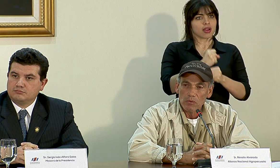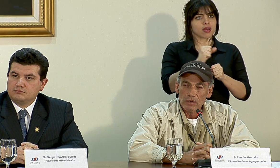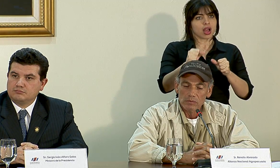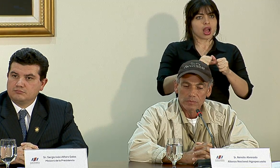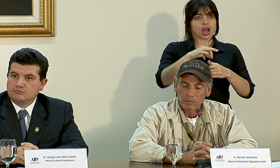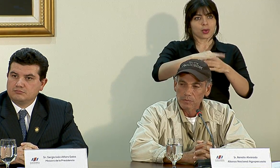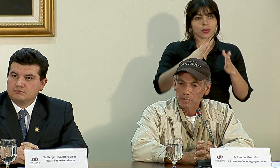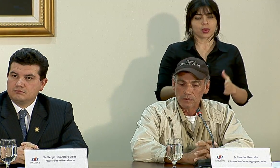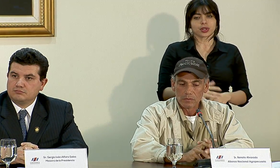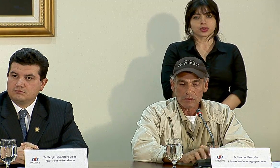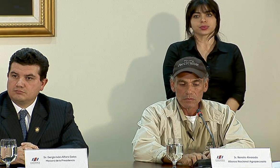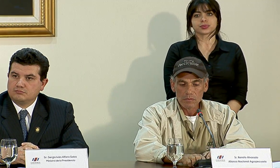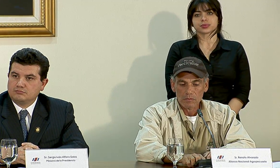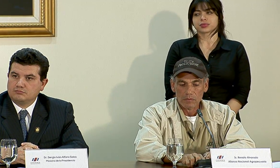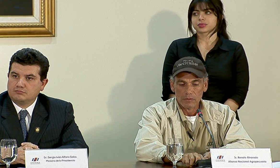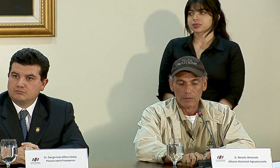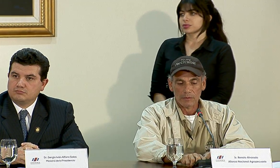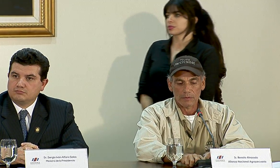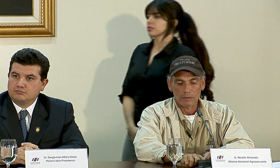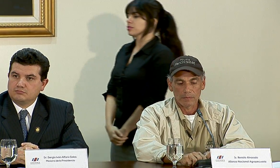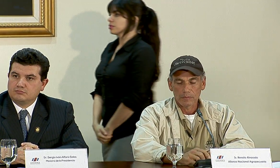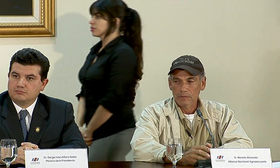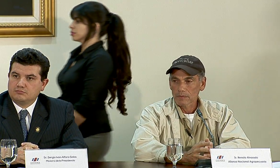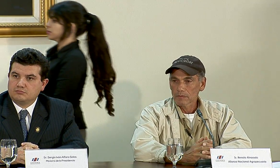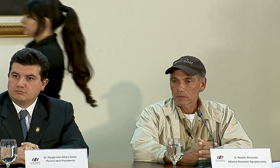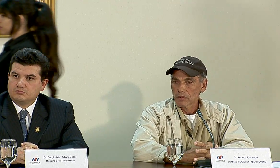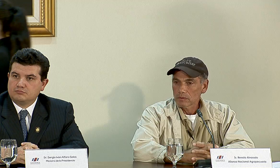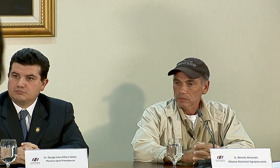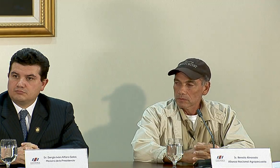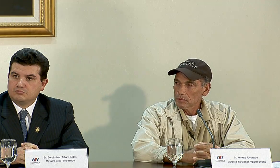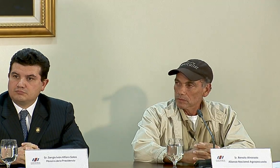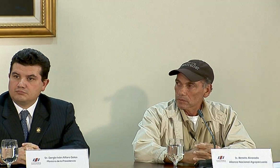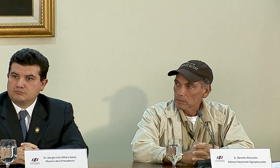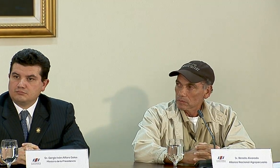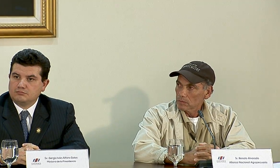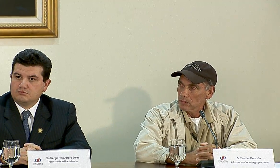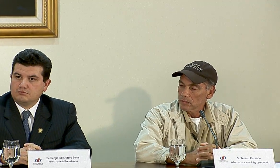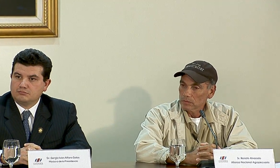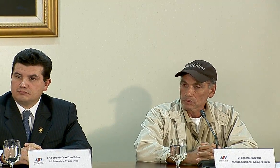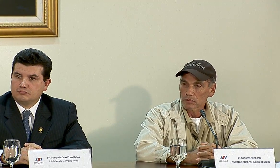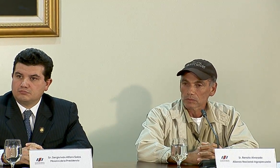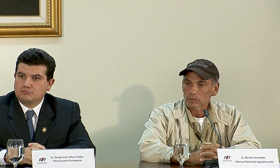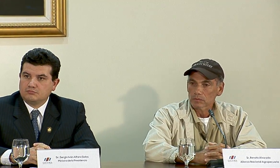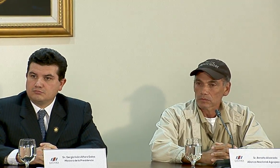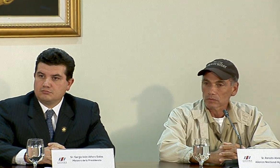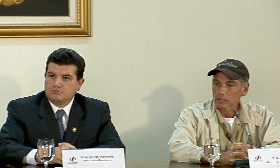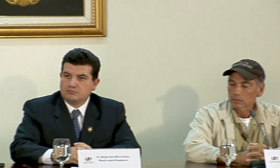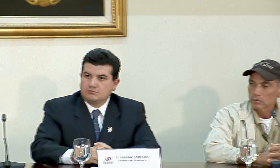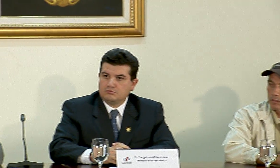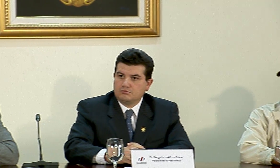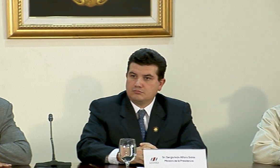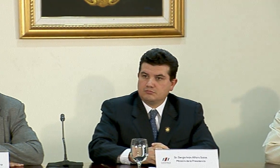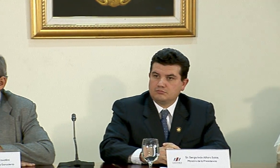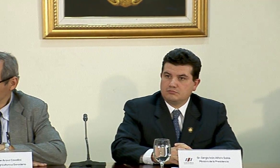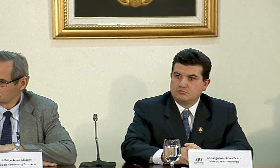sector agropecuario. Muchísimas gracias al señor Renato Alvarado. Escucharemos a don Guido Vargas.